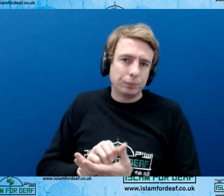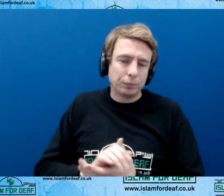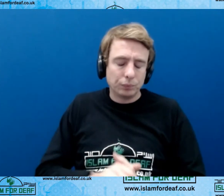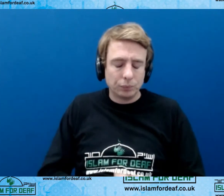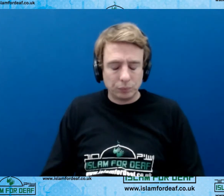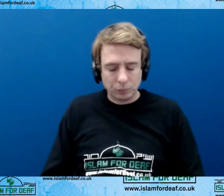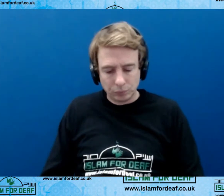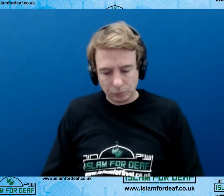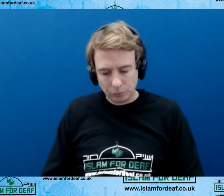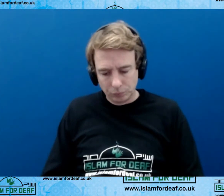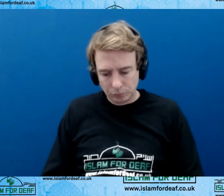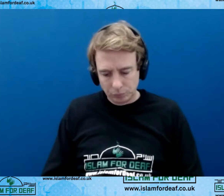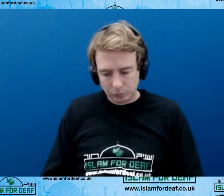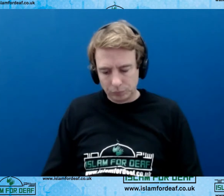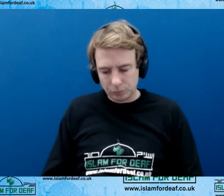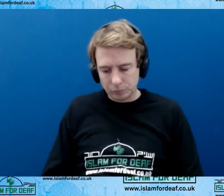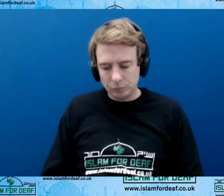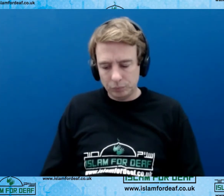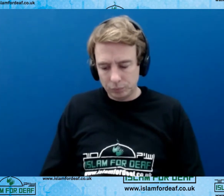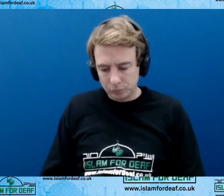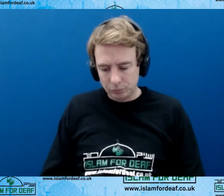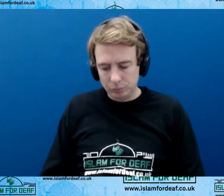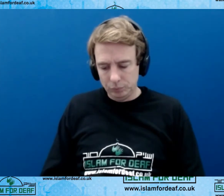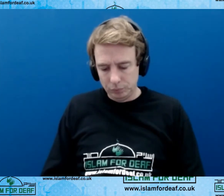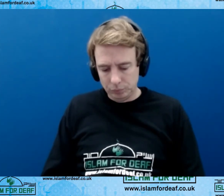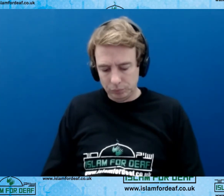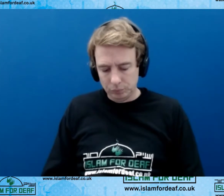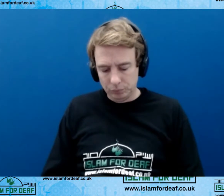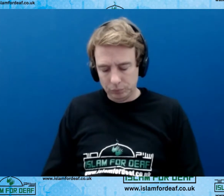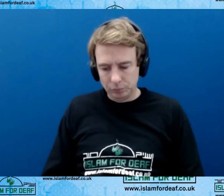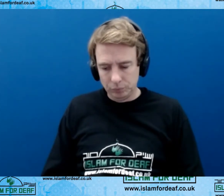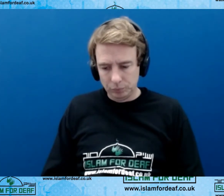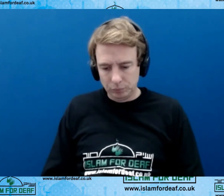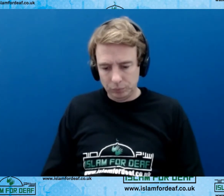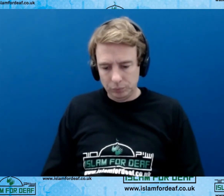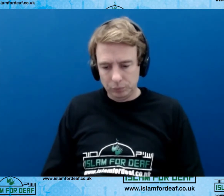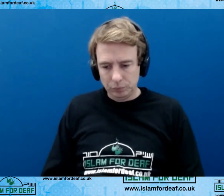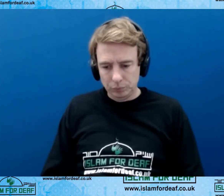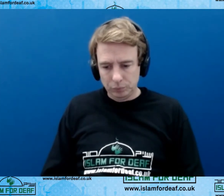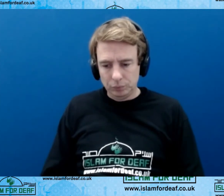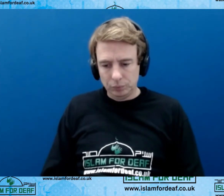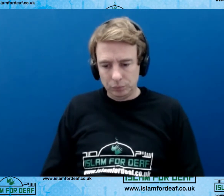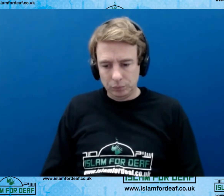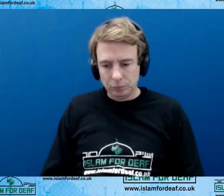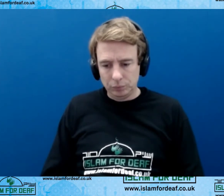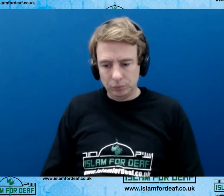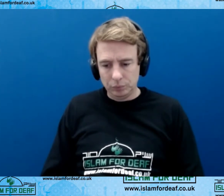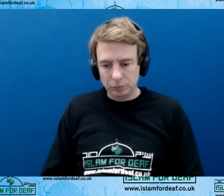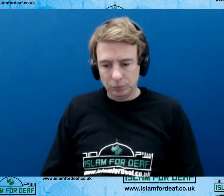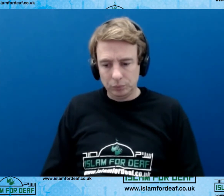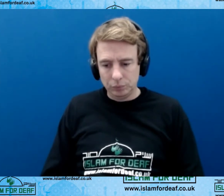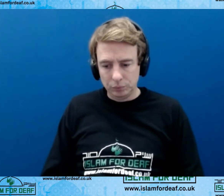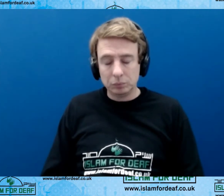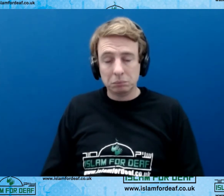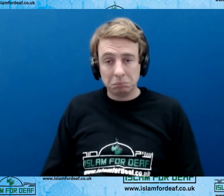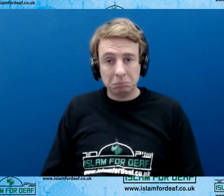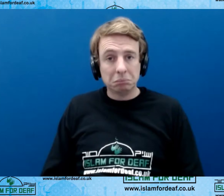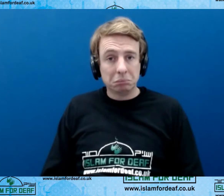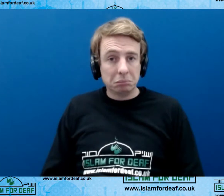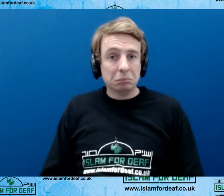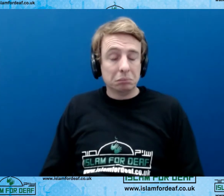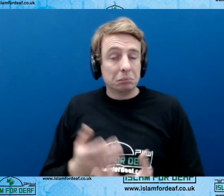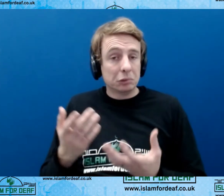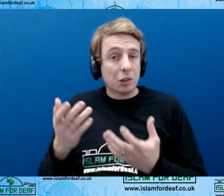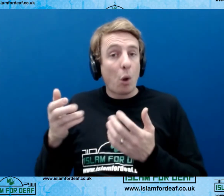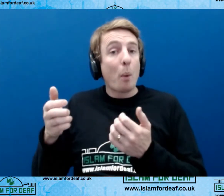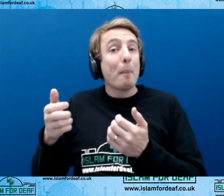ربنا وبحمدك اللهم اغفر لي. So for this reason, after the conquest of Mecca, the Prophet, peace and